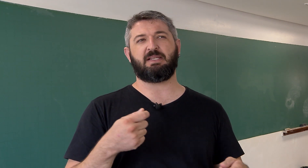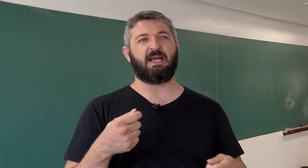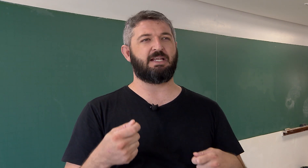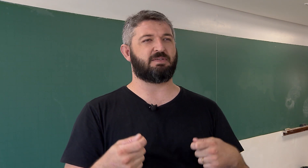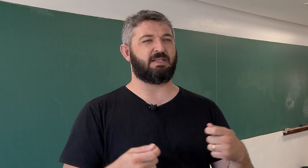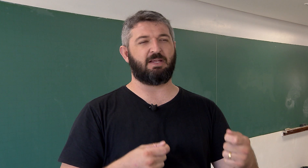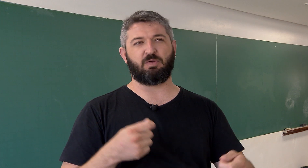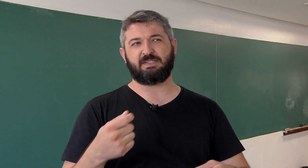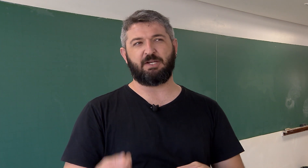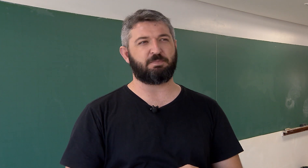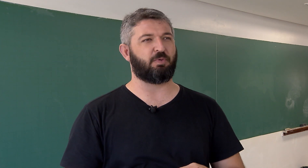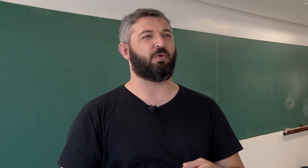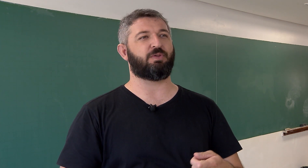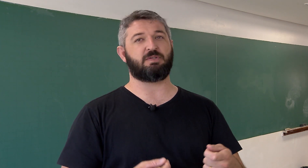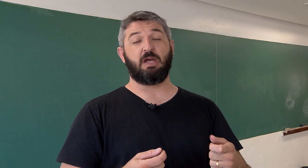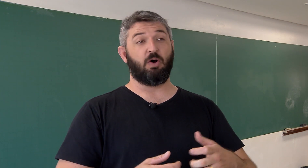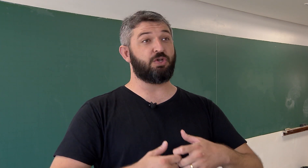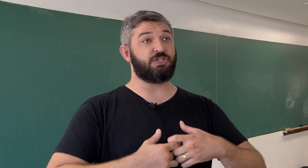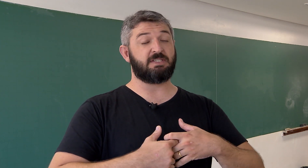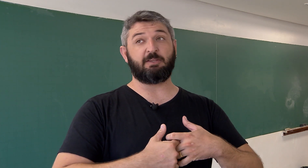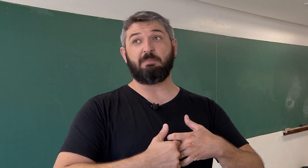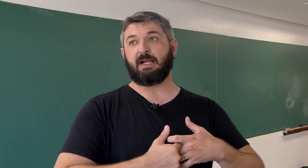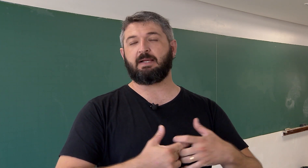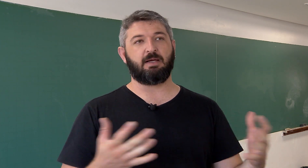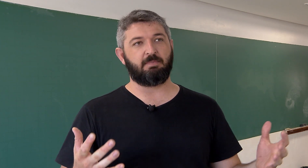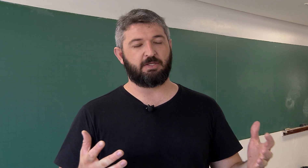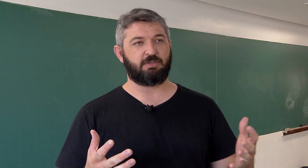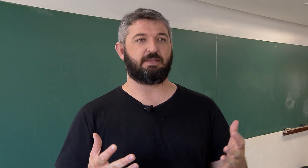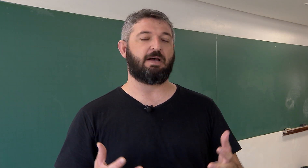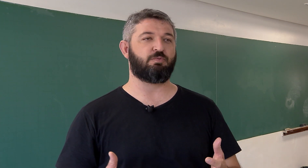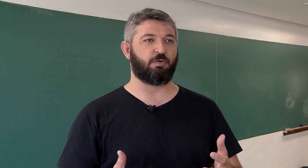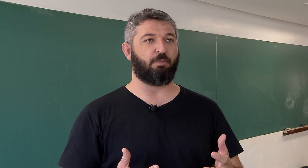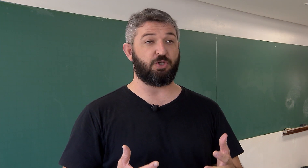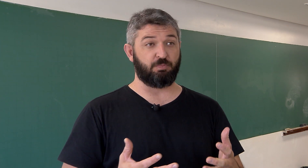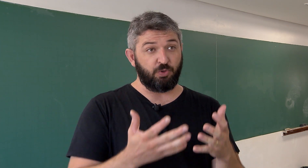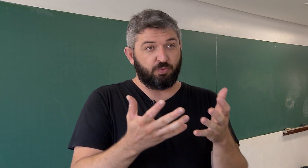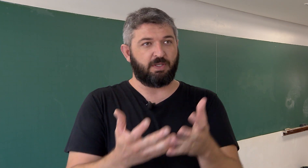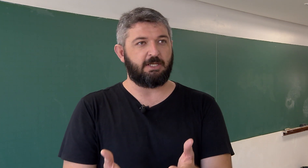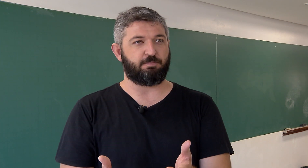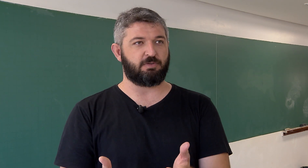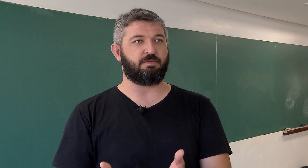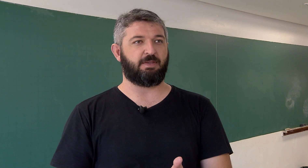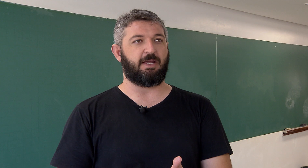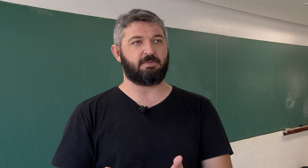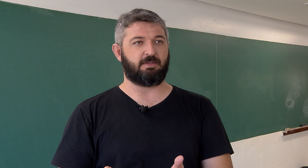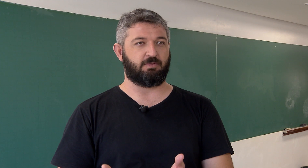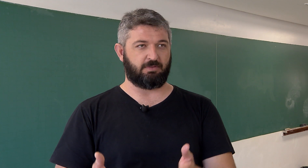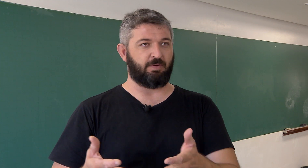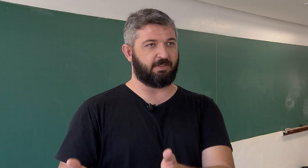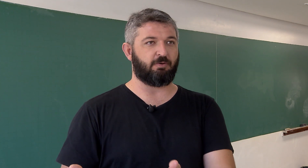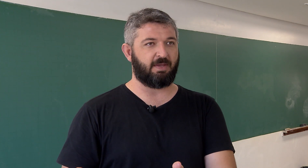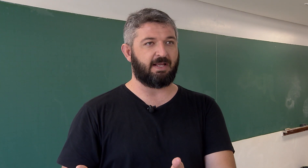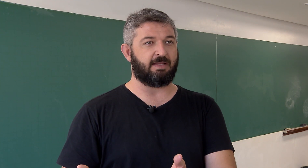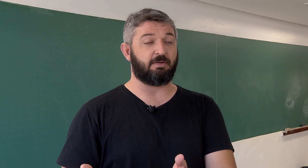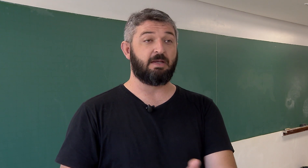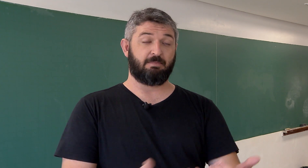sinais, você tem glossários prontos. Hoje em dia você tem uma gama que dá um suporte muito grande para os novos intérpretes que estão entrando no mercado, mas